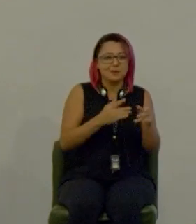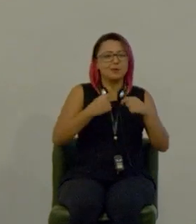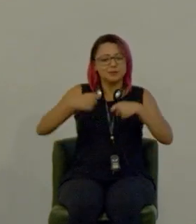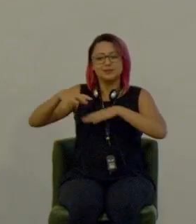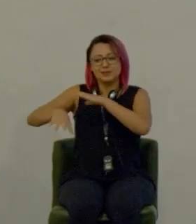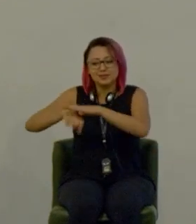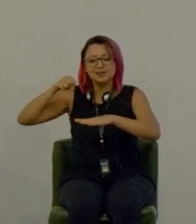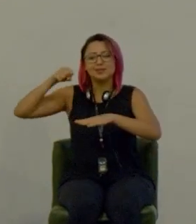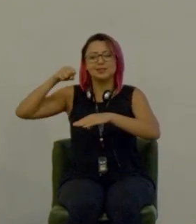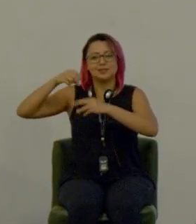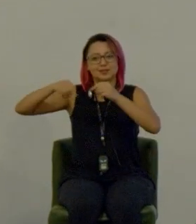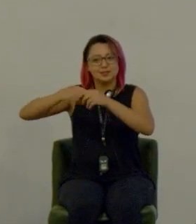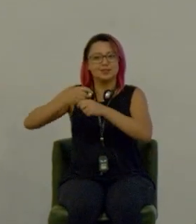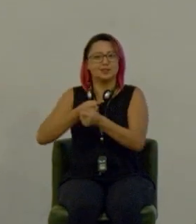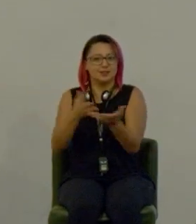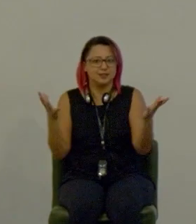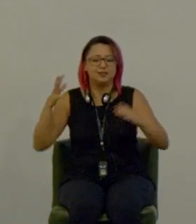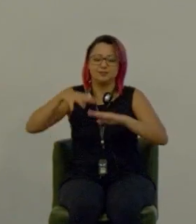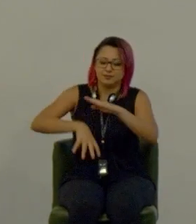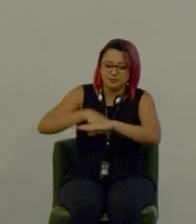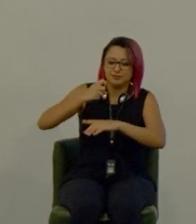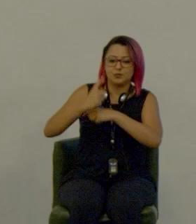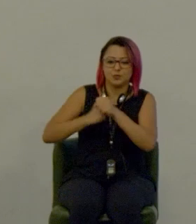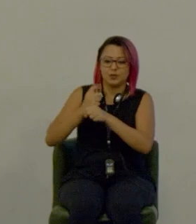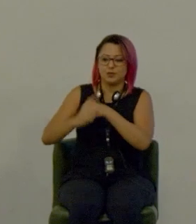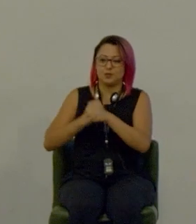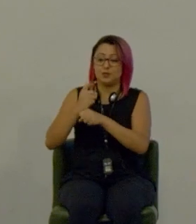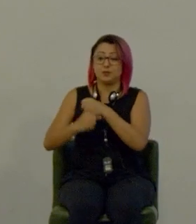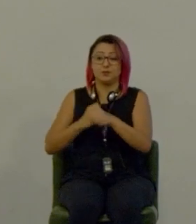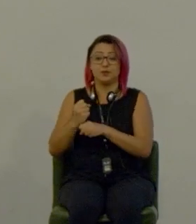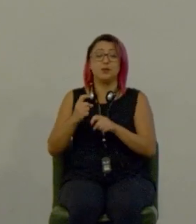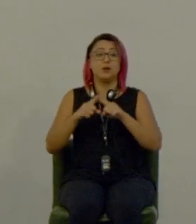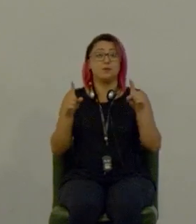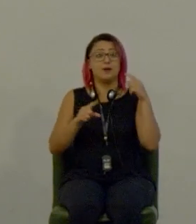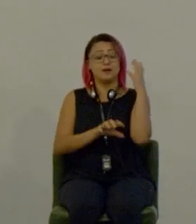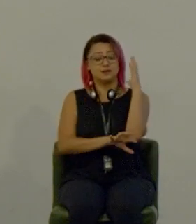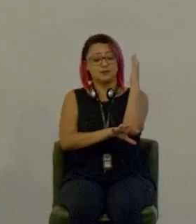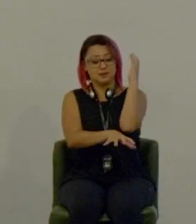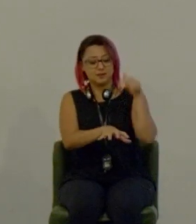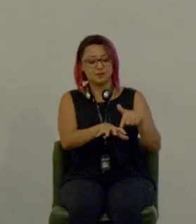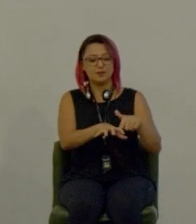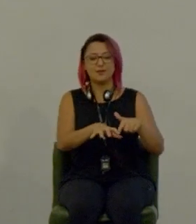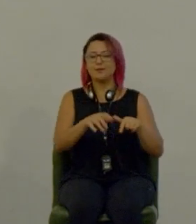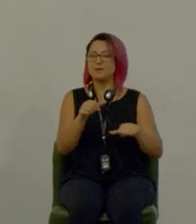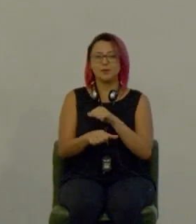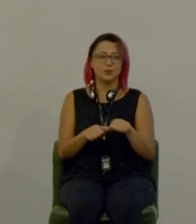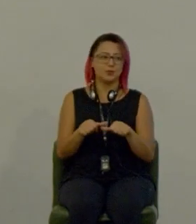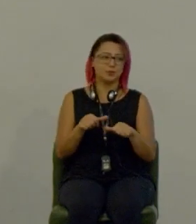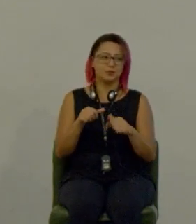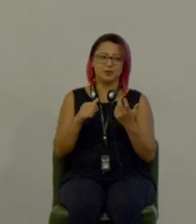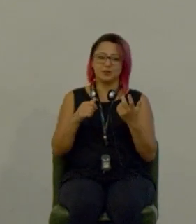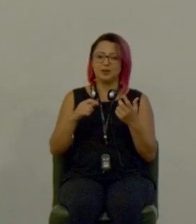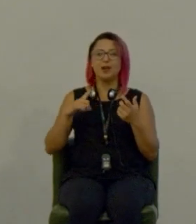as populações que estão engajadas naquele tipo de cultivo. Esses sistemas de cultivos de árvores e de batatas, eles são muito mais abertos, eles têm um calendário muito